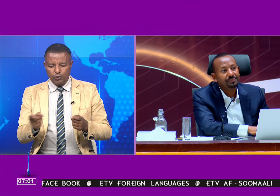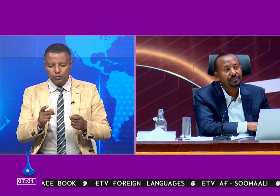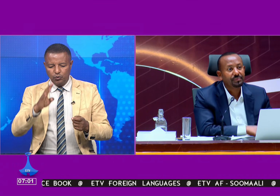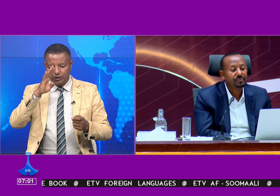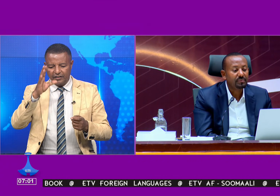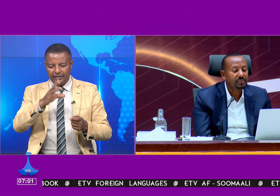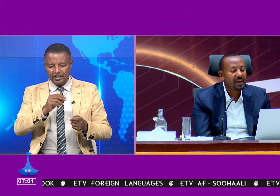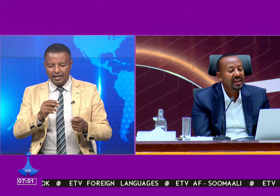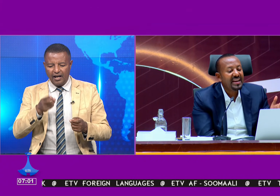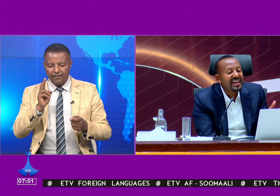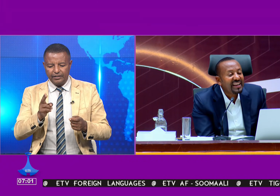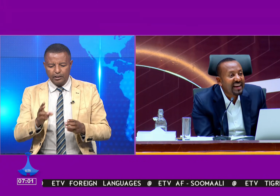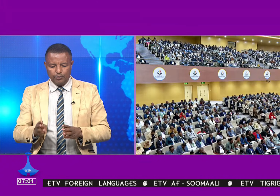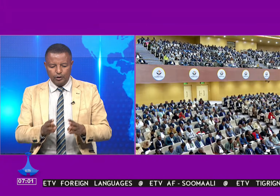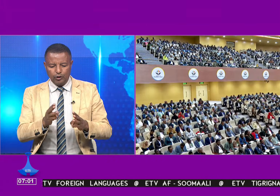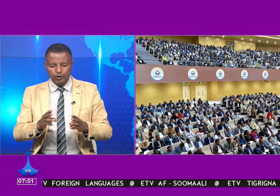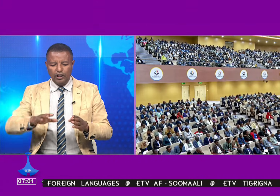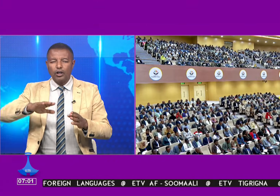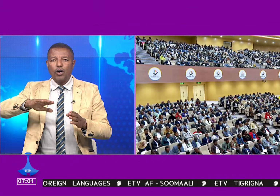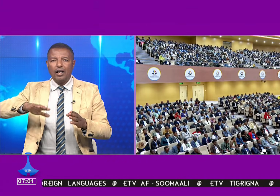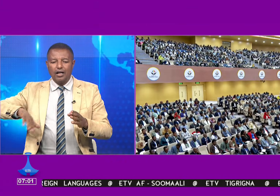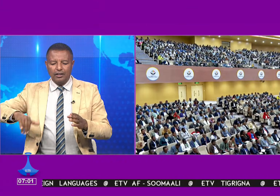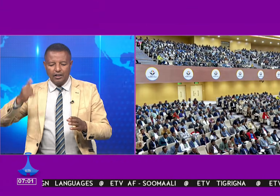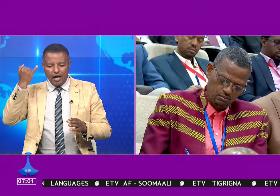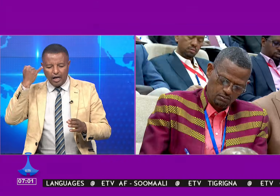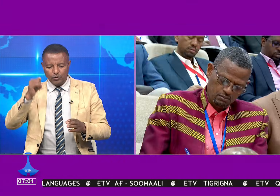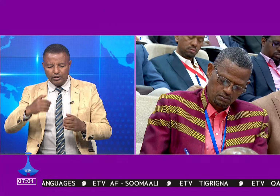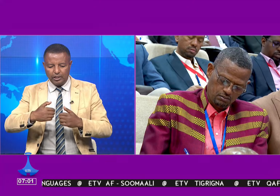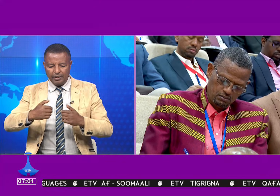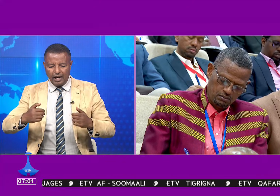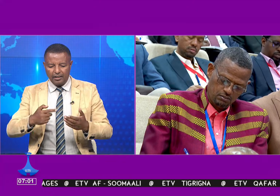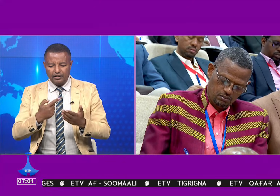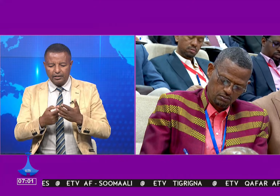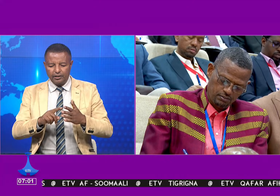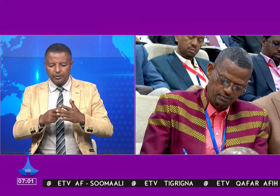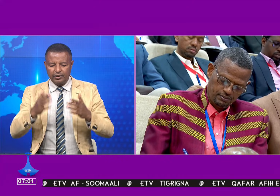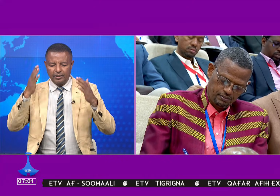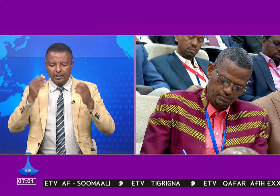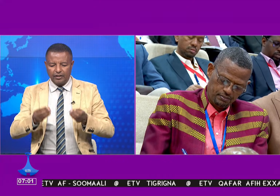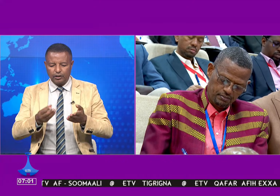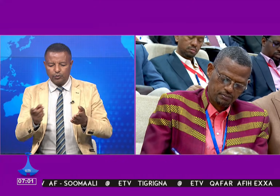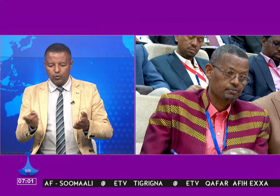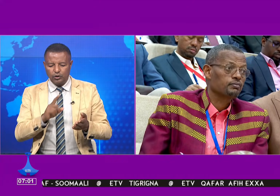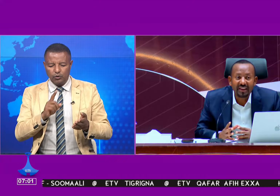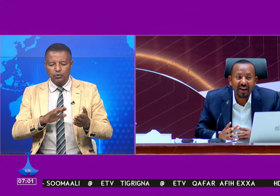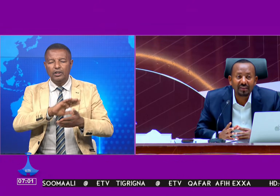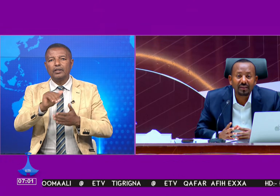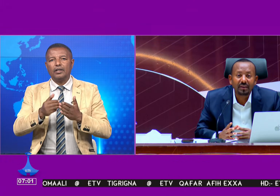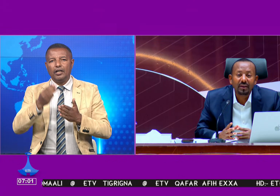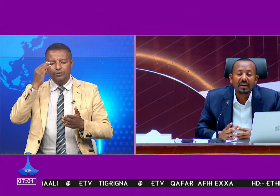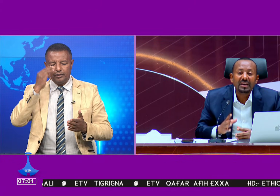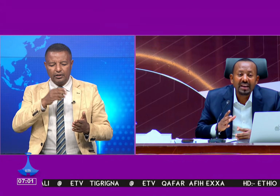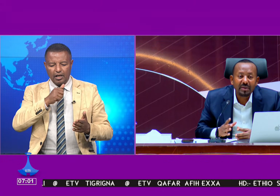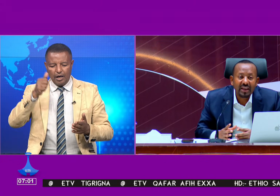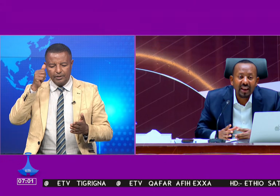ስልቶች በሆኑ የፈጠራና ፍጥነት መንገዶች ከኋላ ቀር አዙሪት ለመላቀቅ ይህ ጅምር ተስፋ ሰጪ መሆኑ ነው